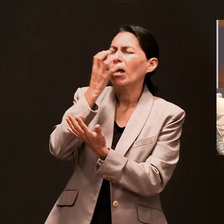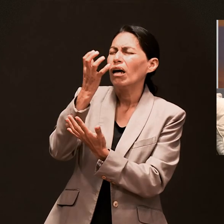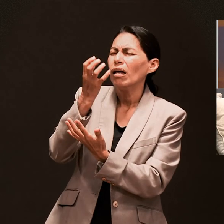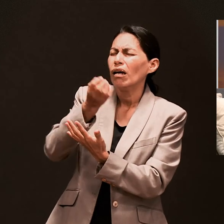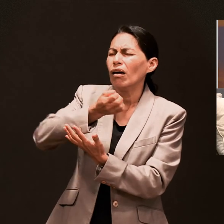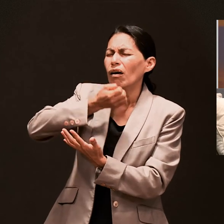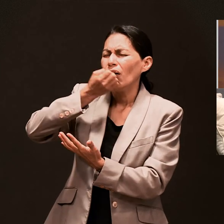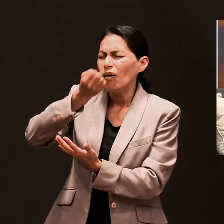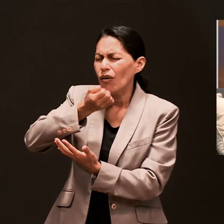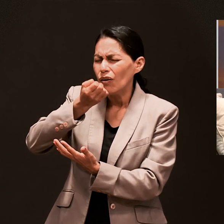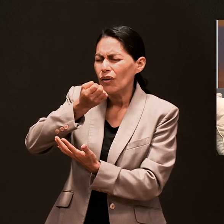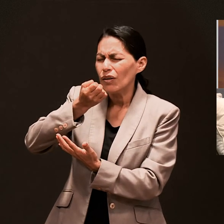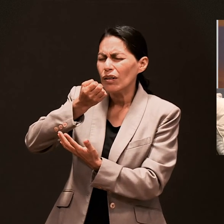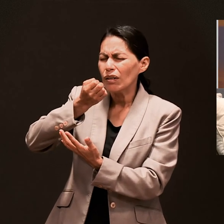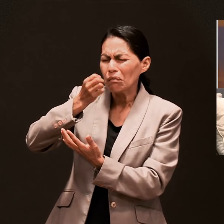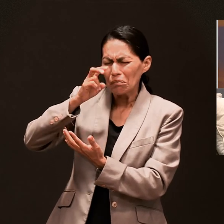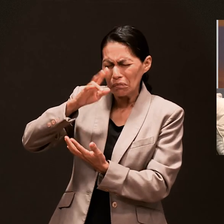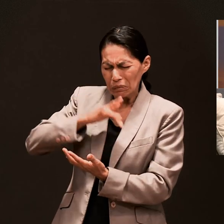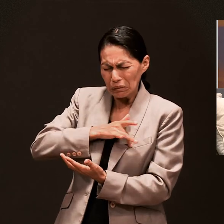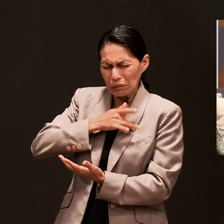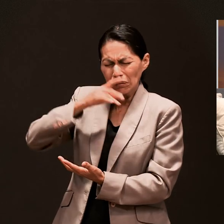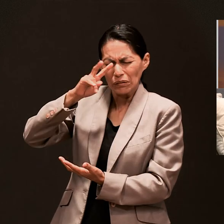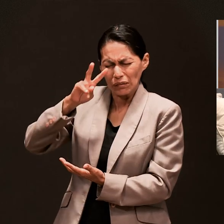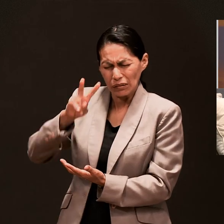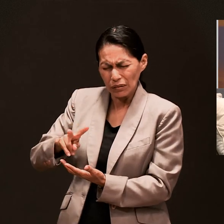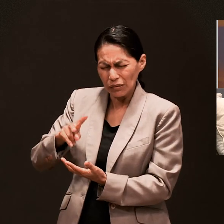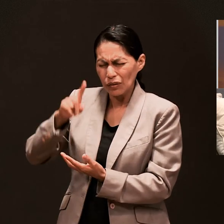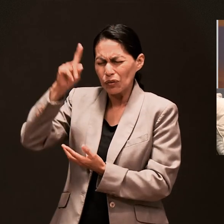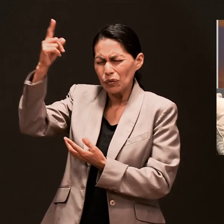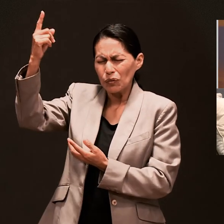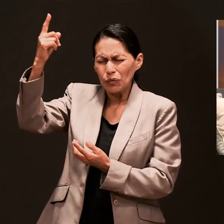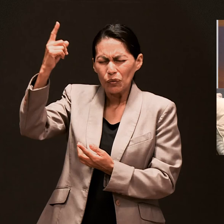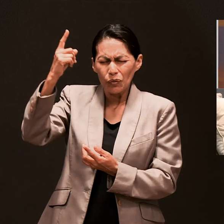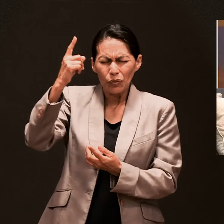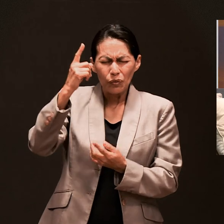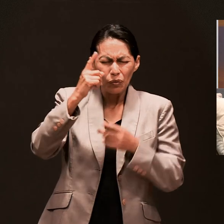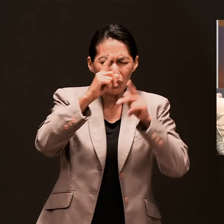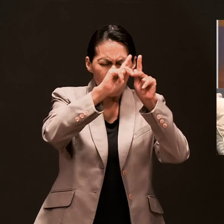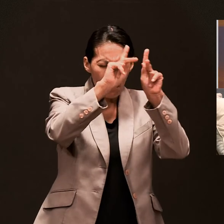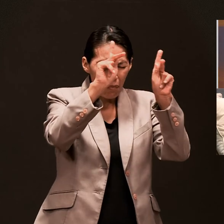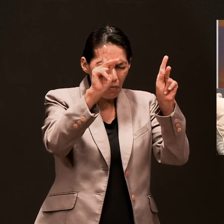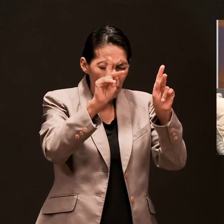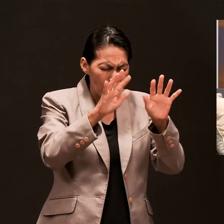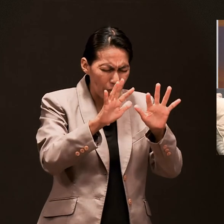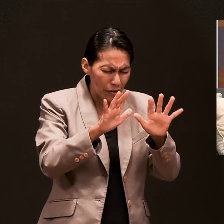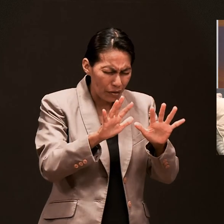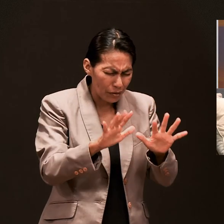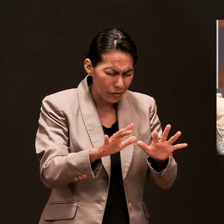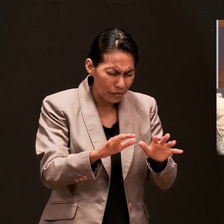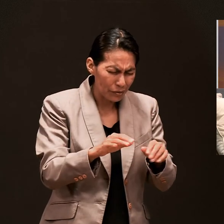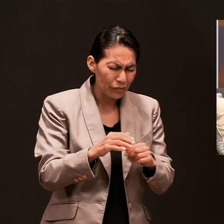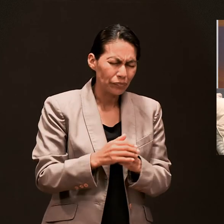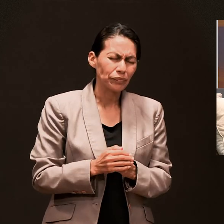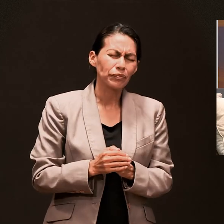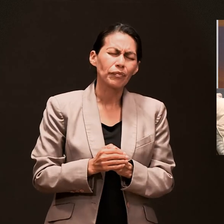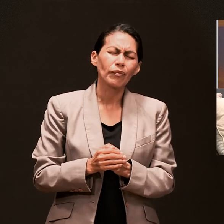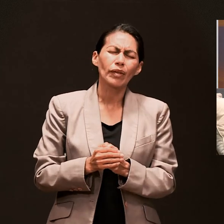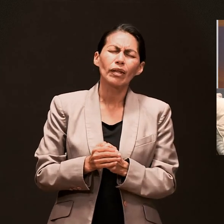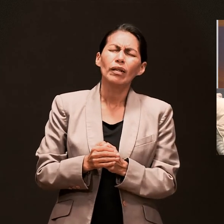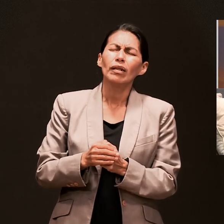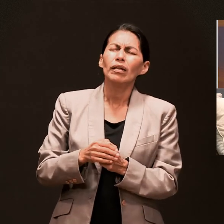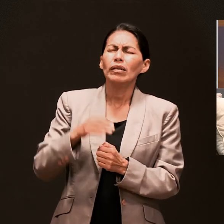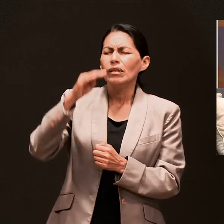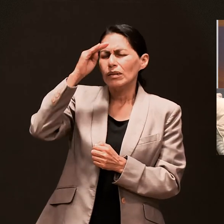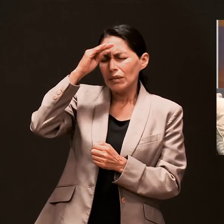que invocan tu nombre pero que de veras e invocan e entregan todo a ti para que tengan la paz que solo